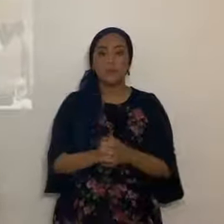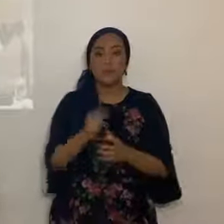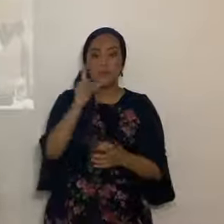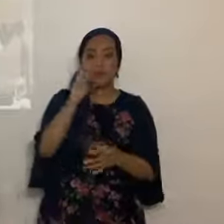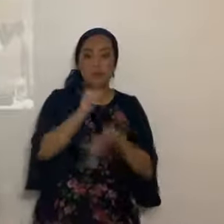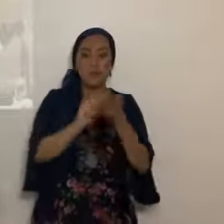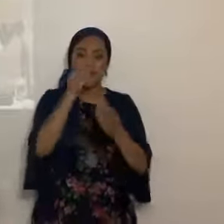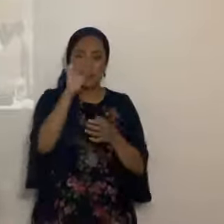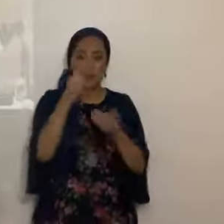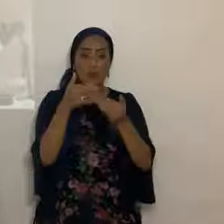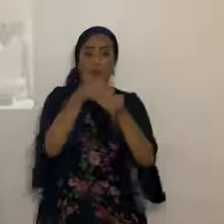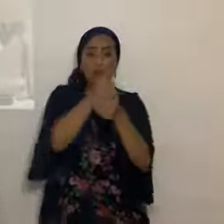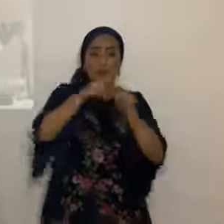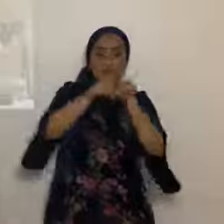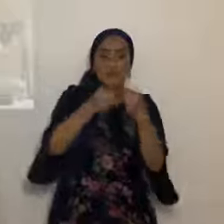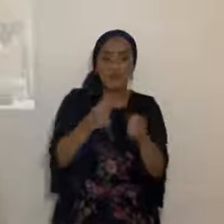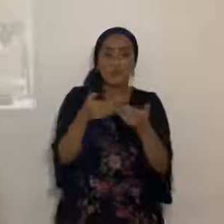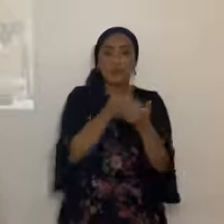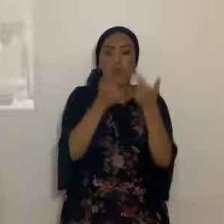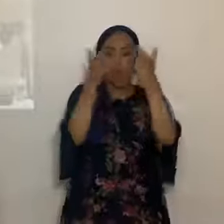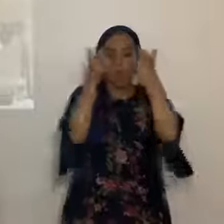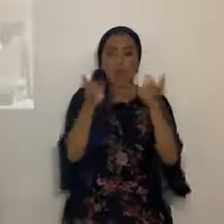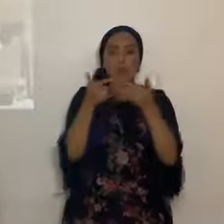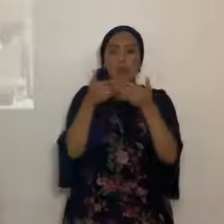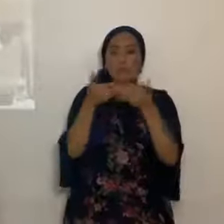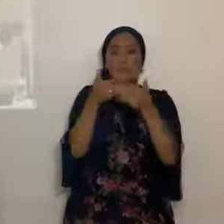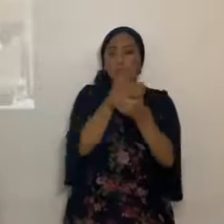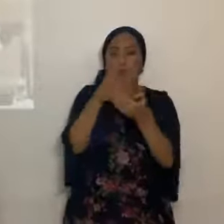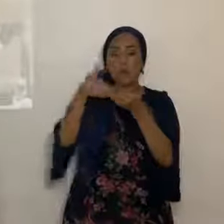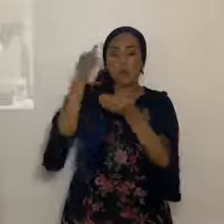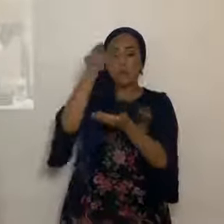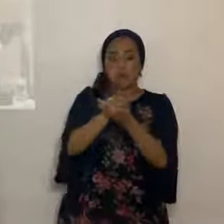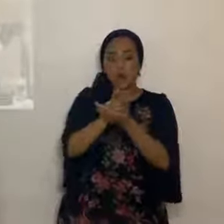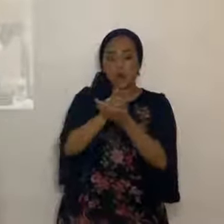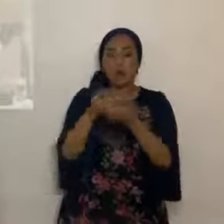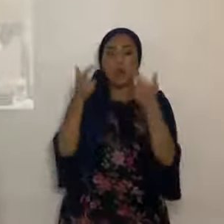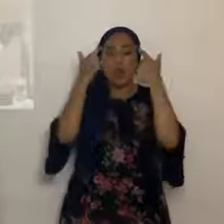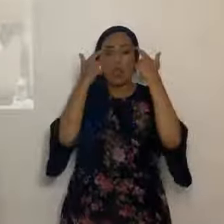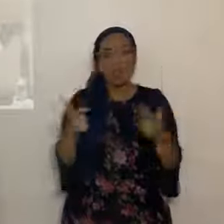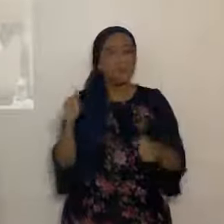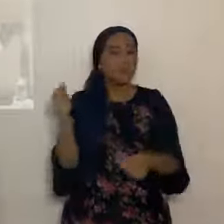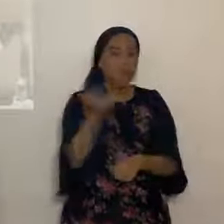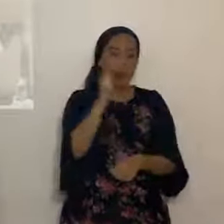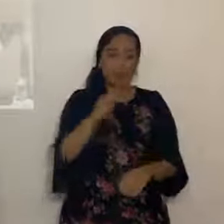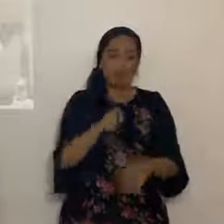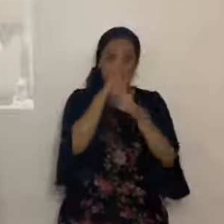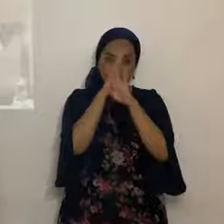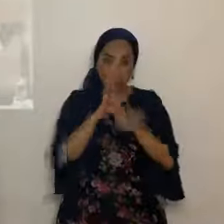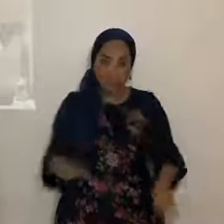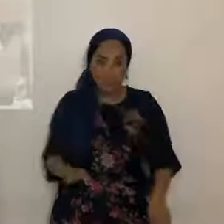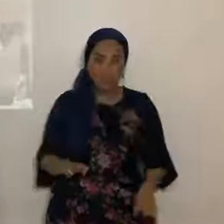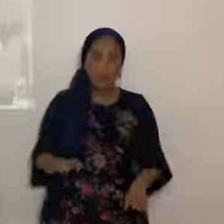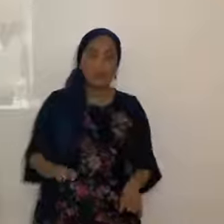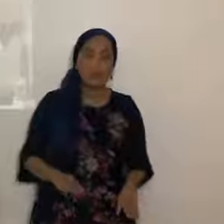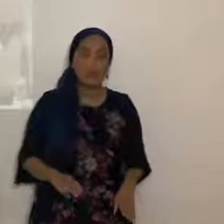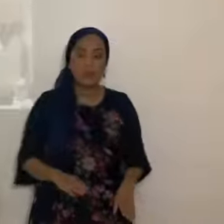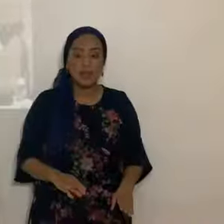Antes del quebrantamiento es la soberbia, y antes de la caída la altivez de espíritu. Mejor todos humildes, y nos